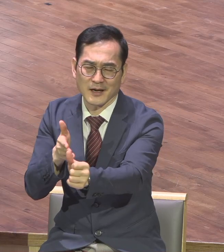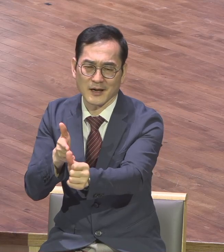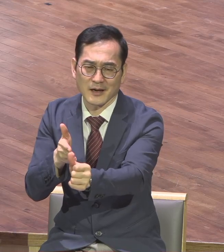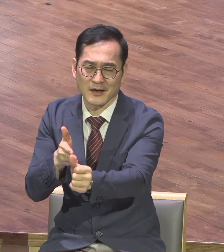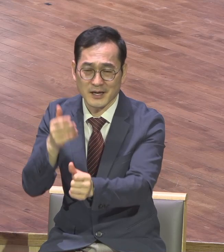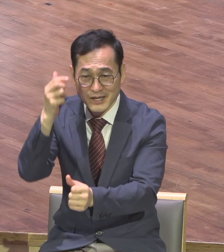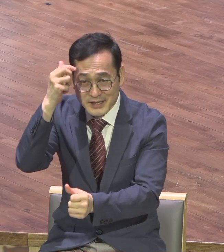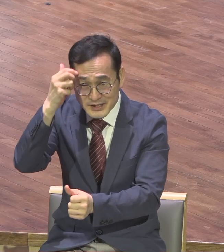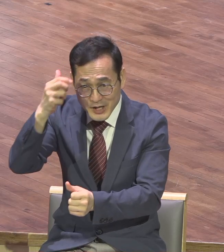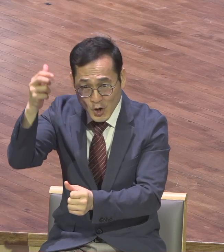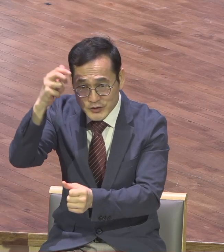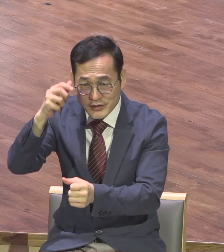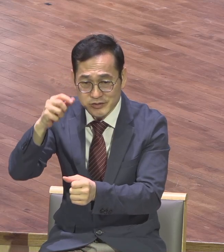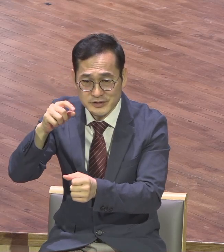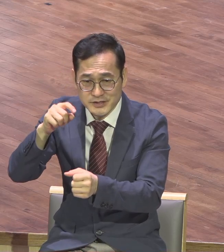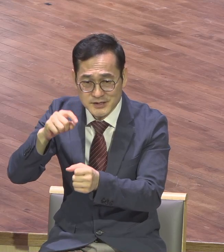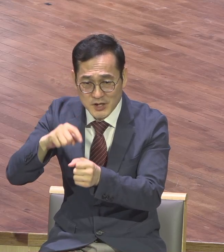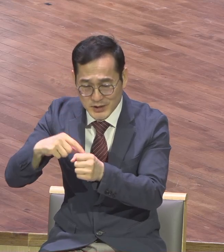지위를 깨닫는 것이